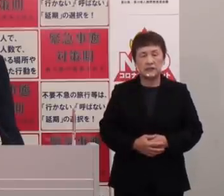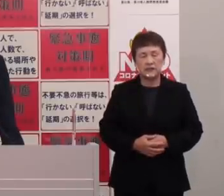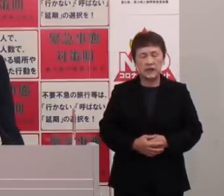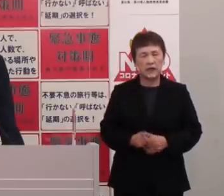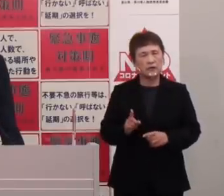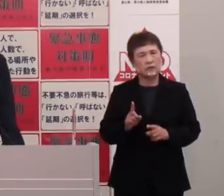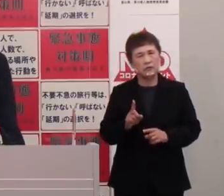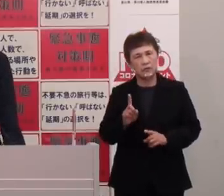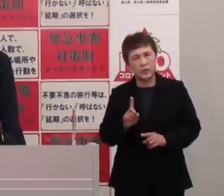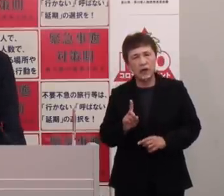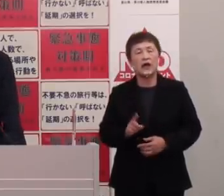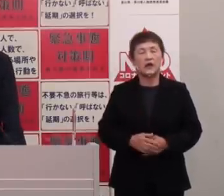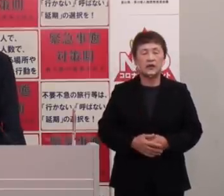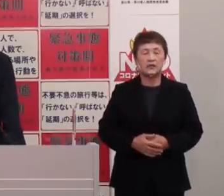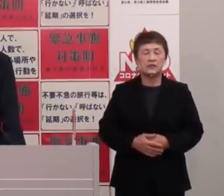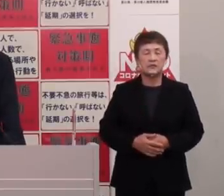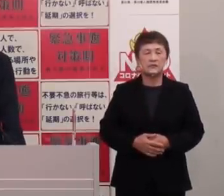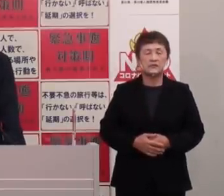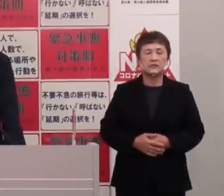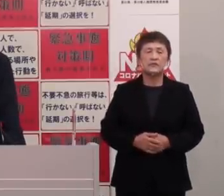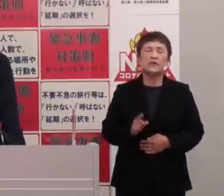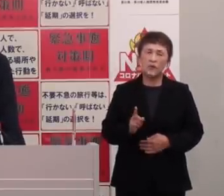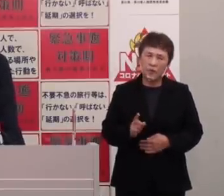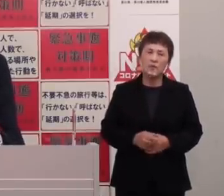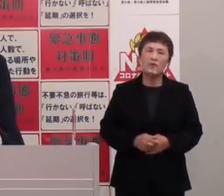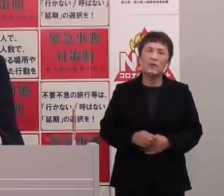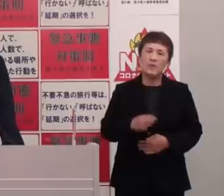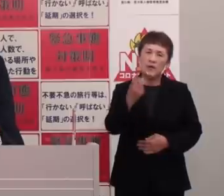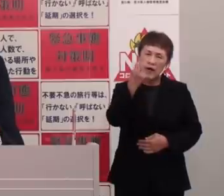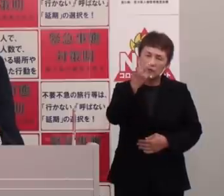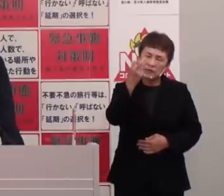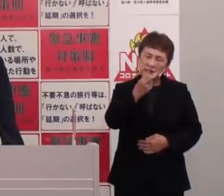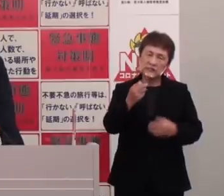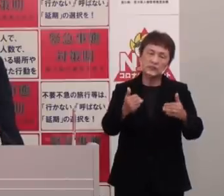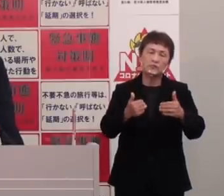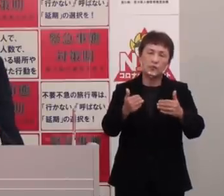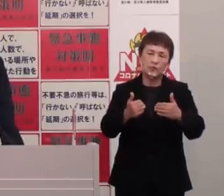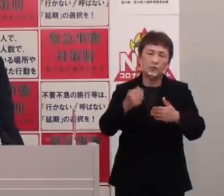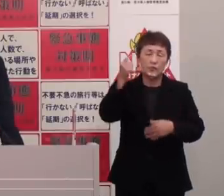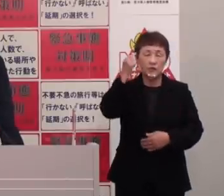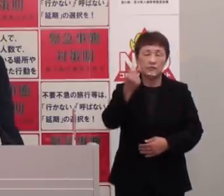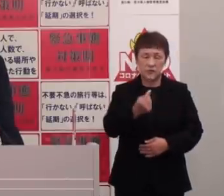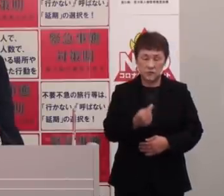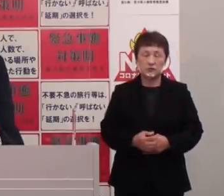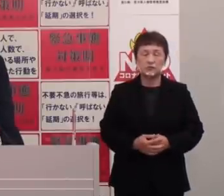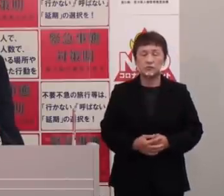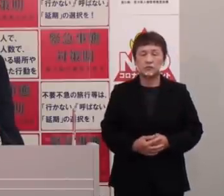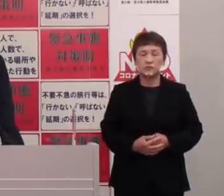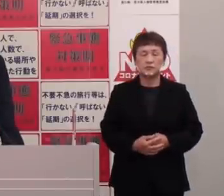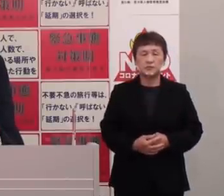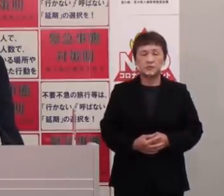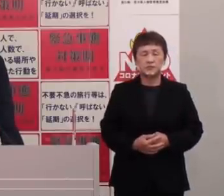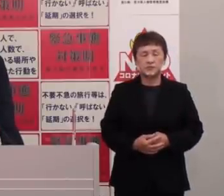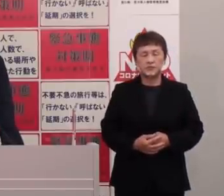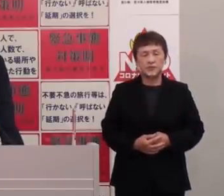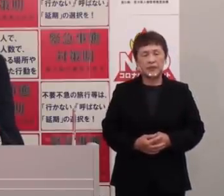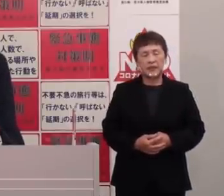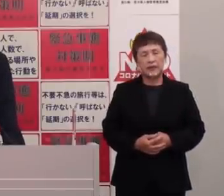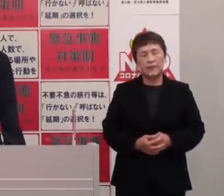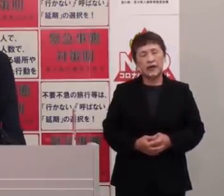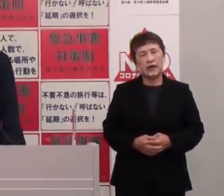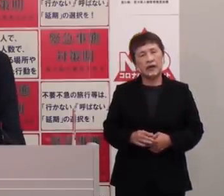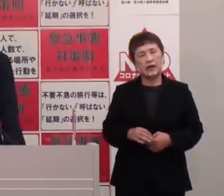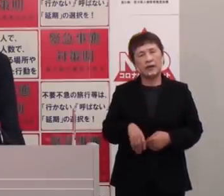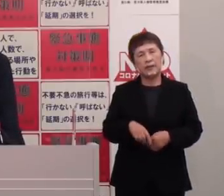どうなっているのか、そういったことも確認する必要がありますし、ちょっとメッセージという